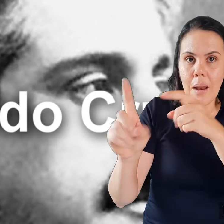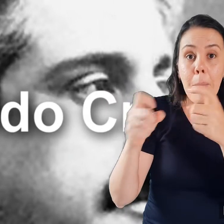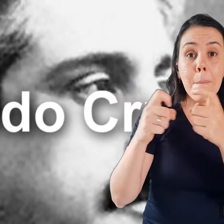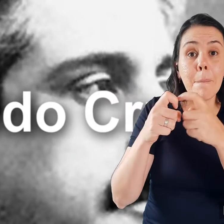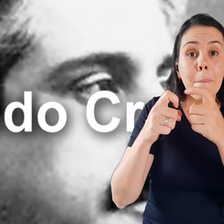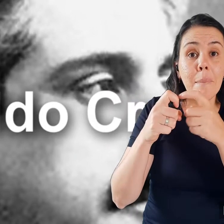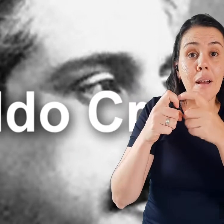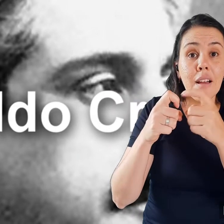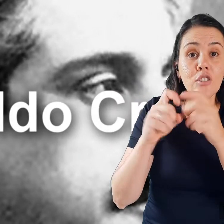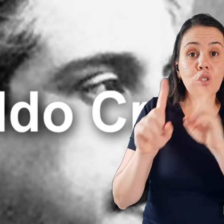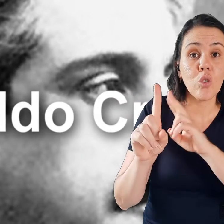Cruz.